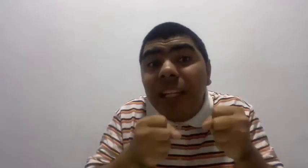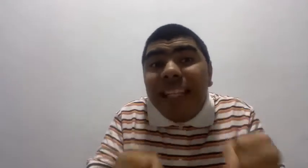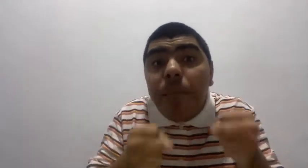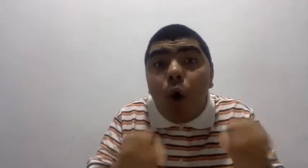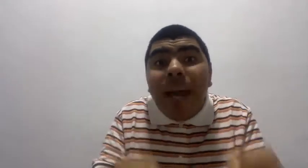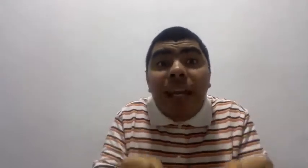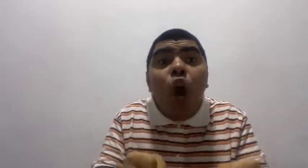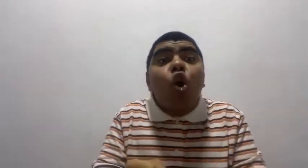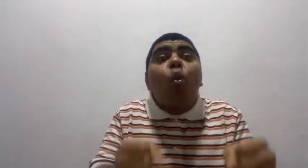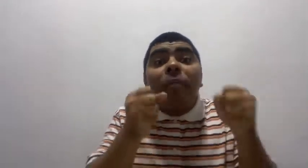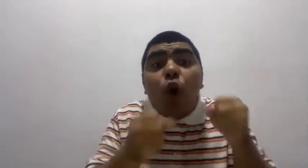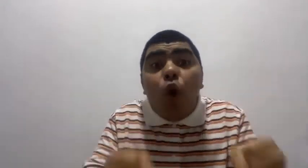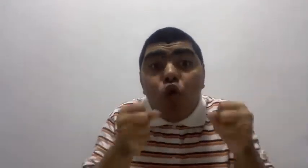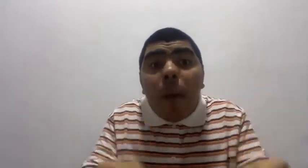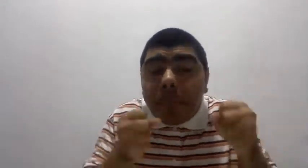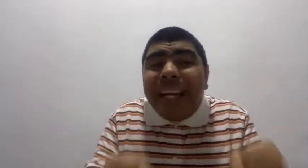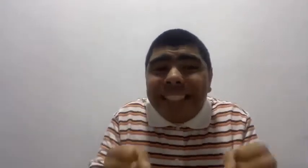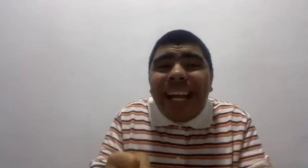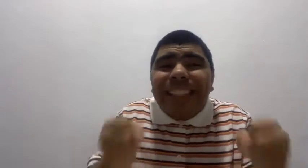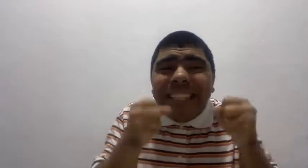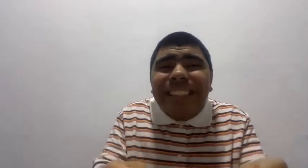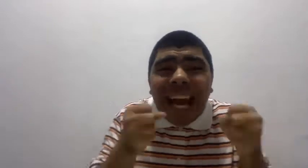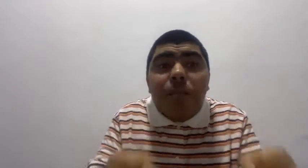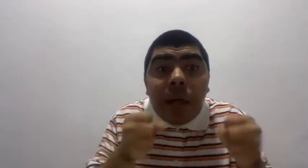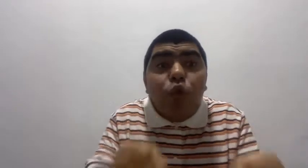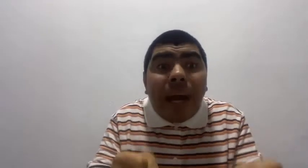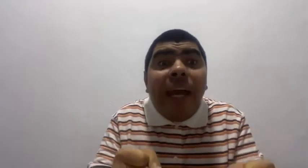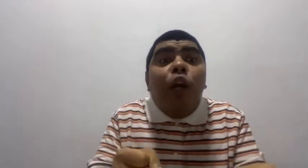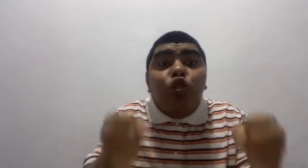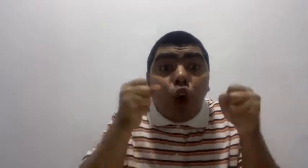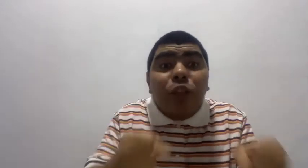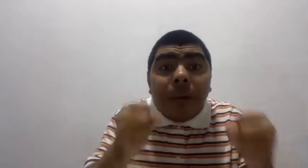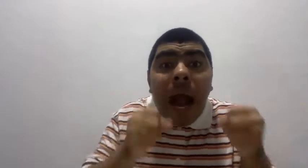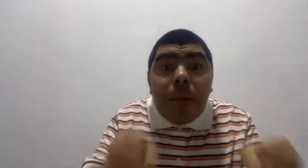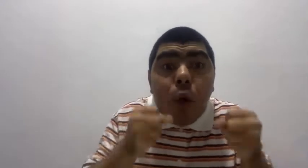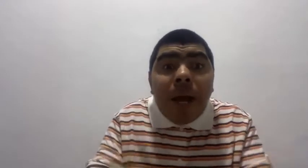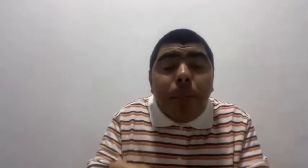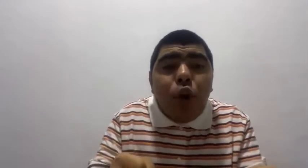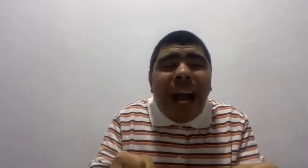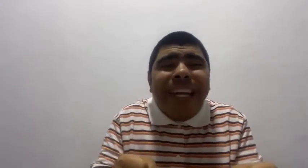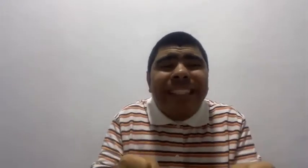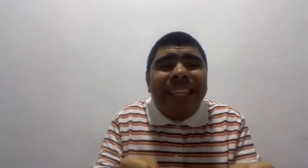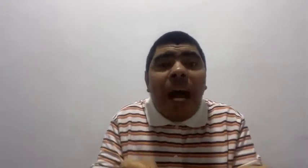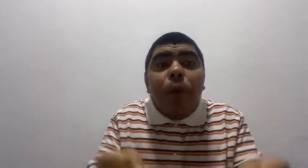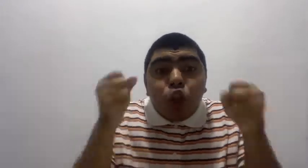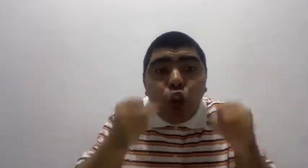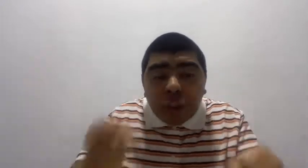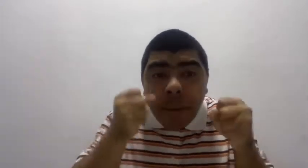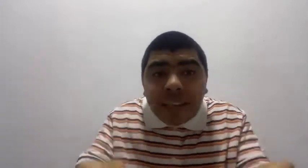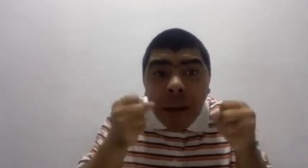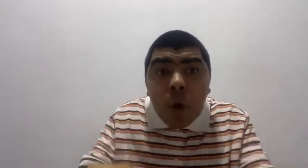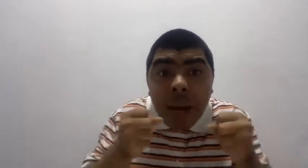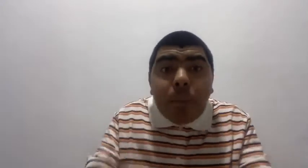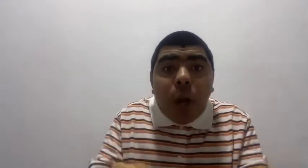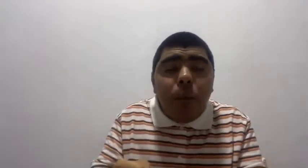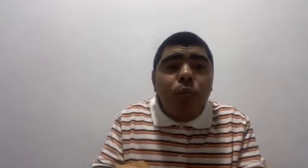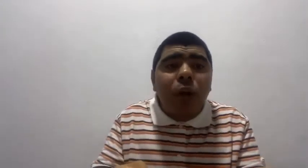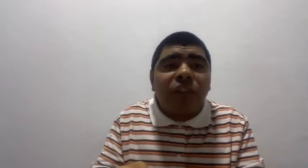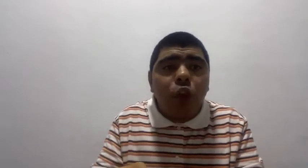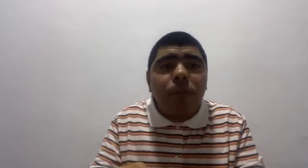de mover. Cuando uno aprende a alcanzar madurez, no te vas a mover por la crítica, no te vas a mover por la murmuración,